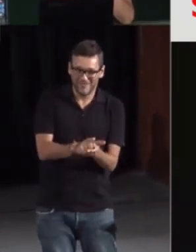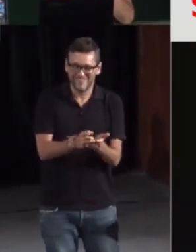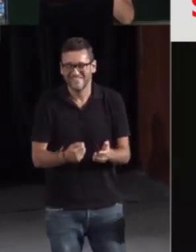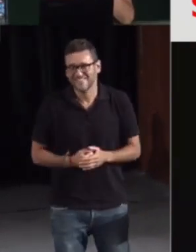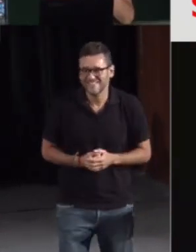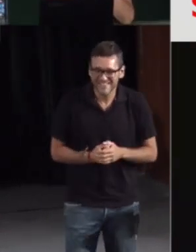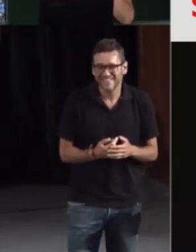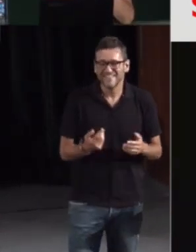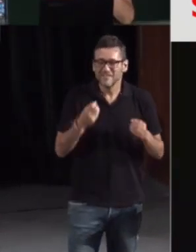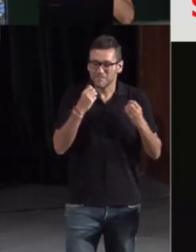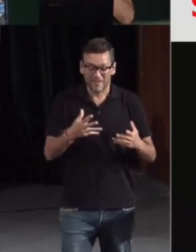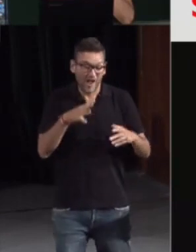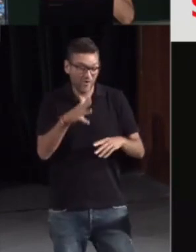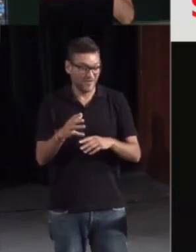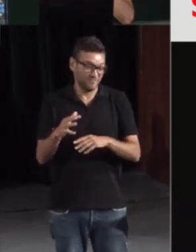Buenos días de nuevo.